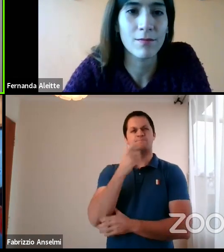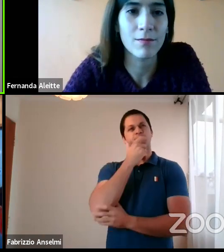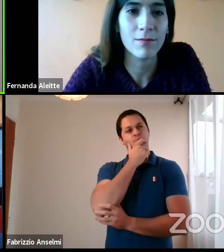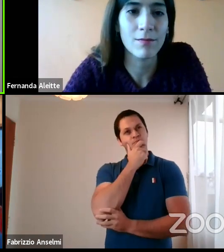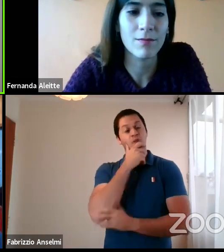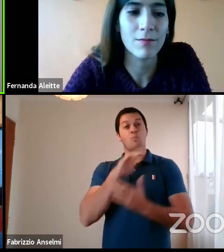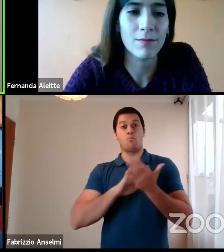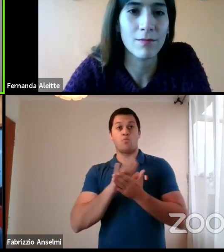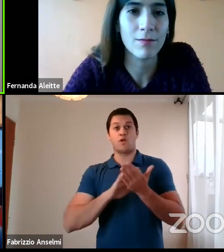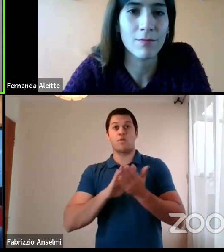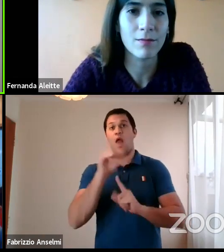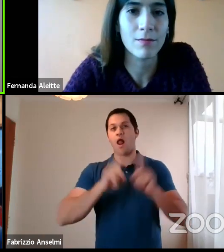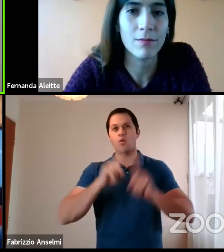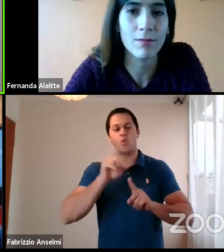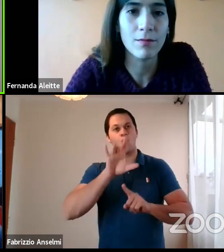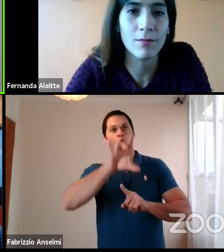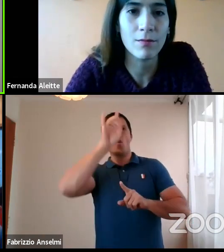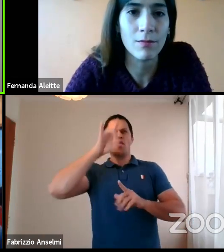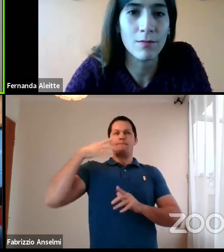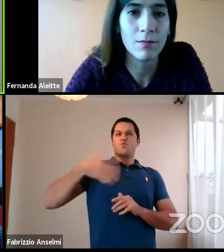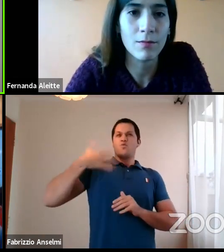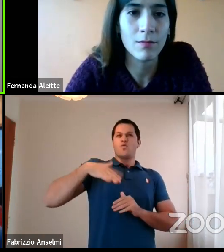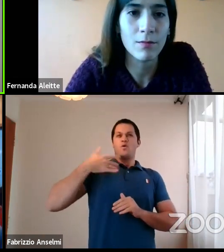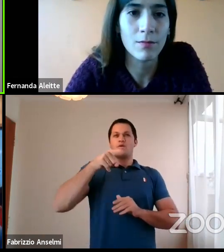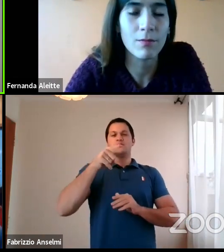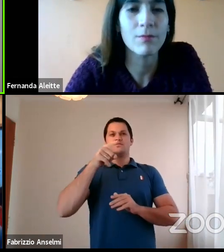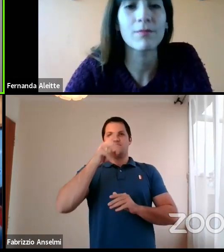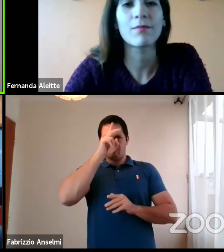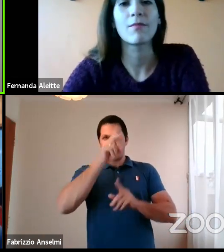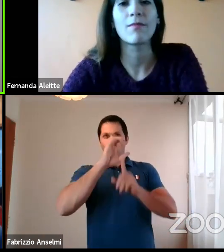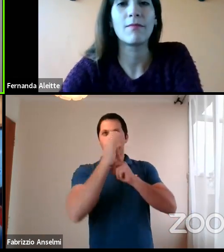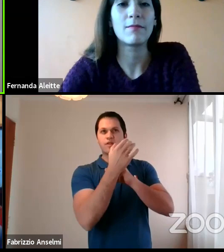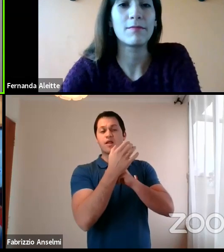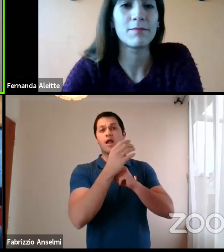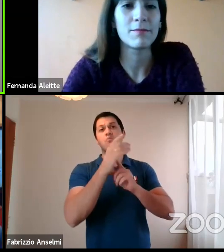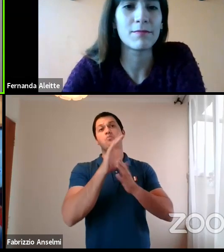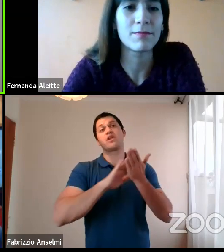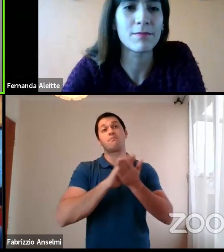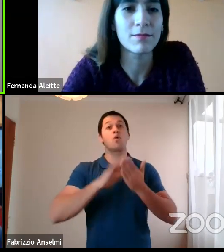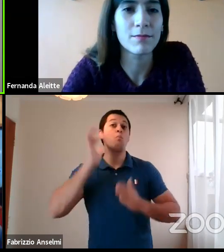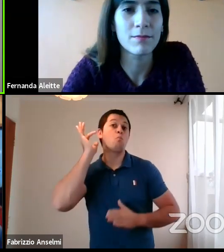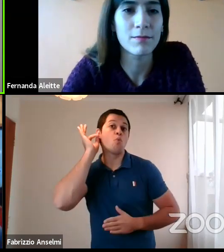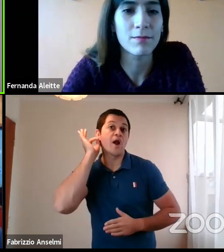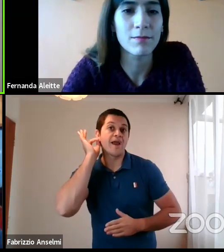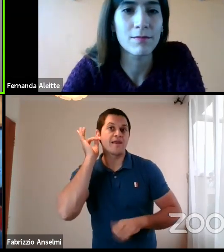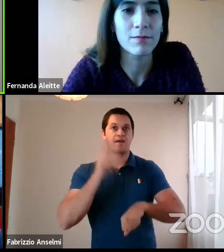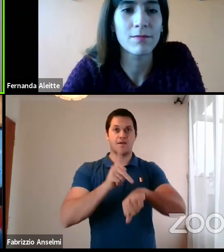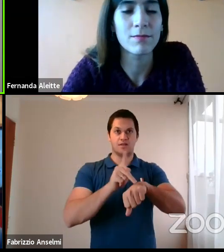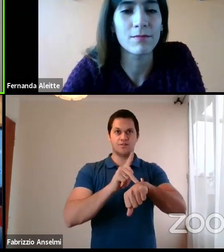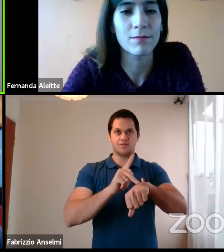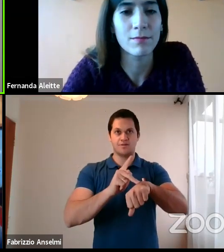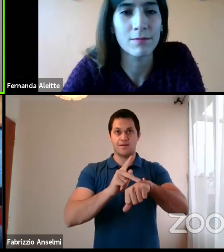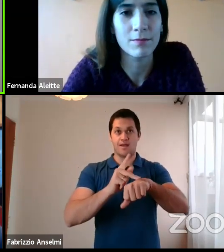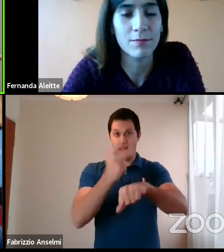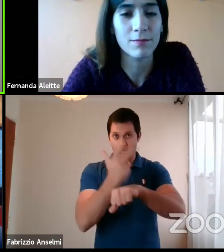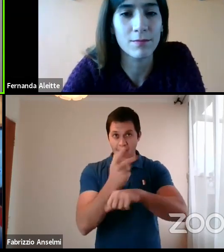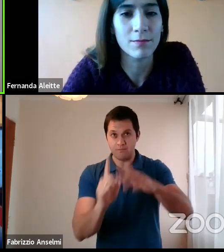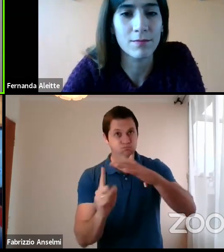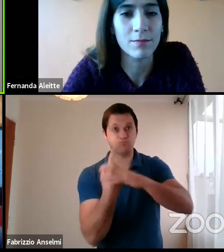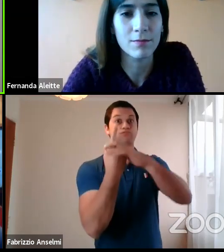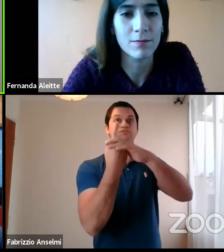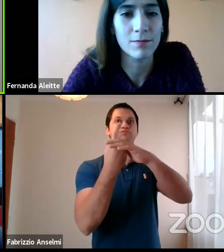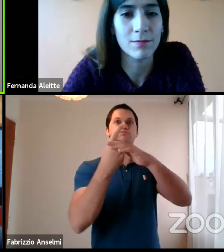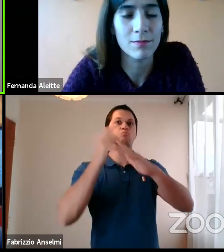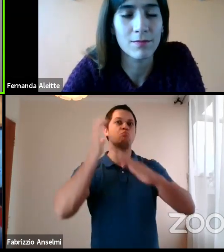o un patrimonio oculto en las mujeres kinesiólogas? ¿La kinesióloga? ¿Hay algunas kinesiólogas pioneras? Esa es una de las preguntas, desafíos que les dejamos